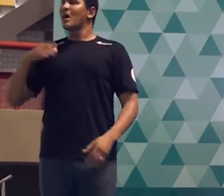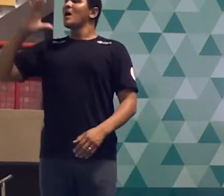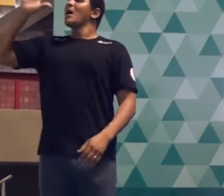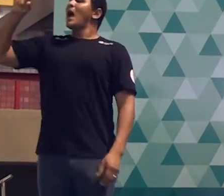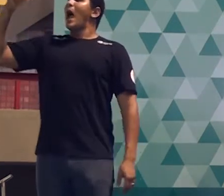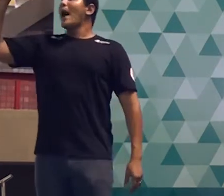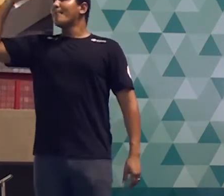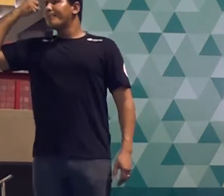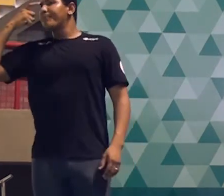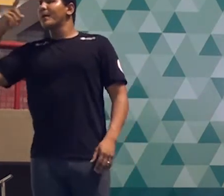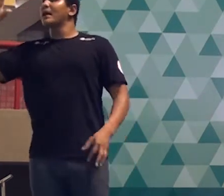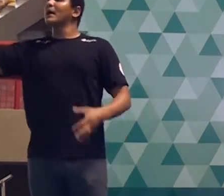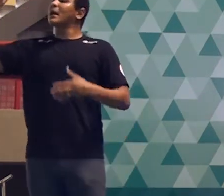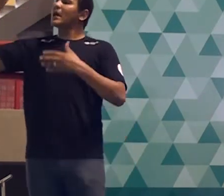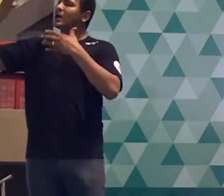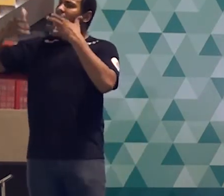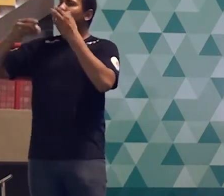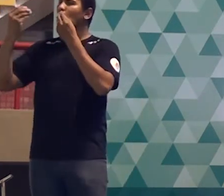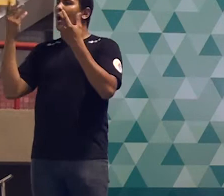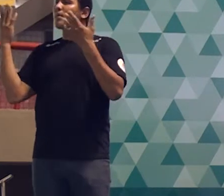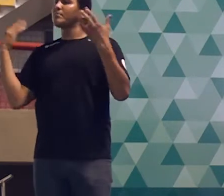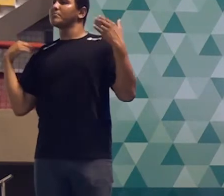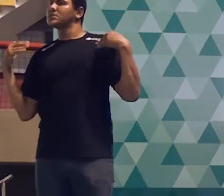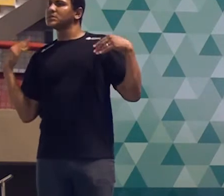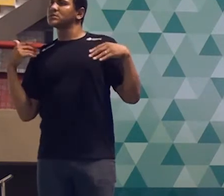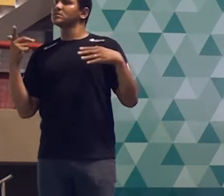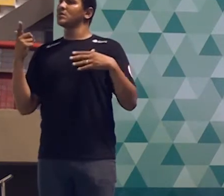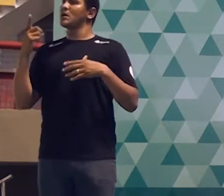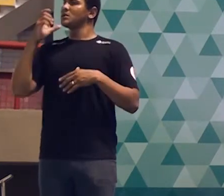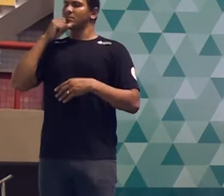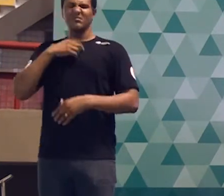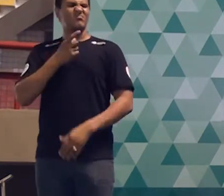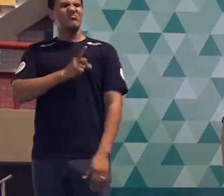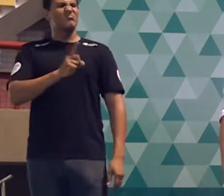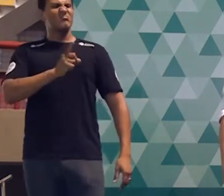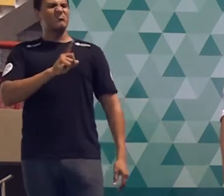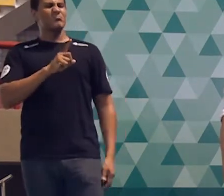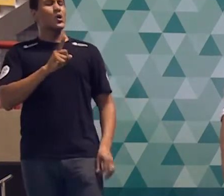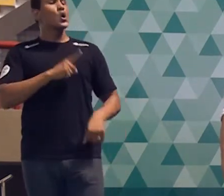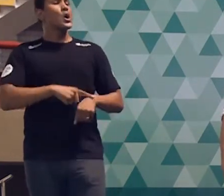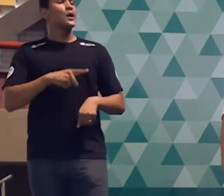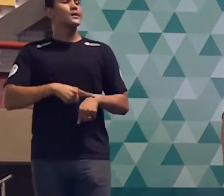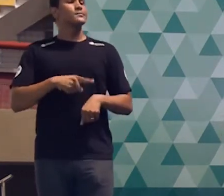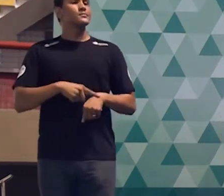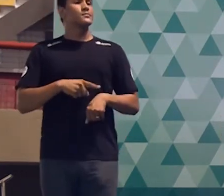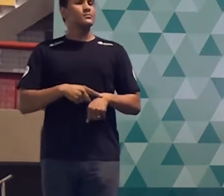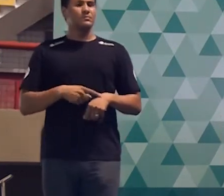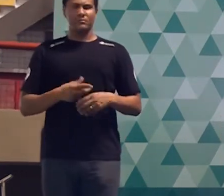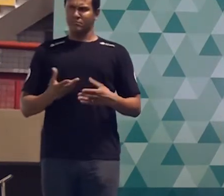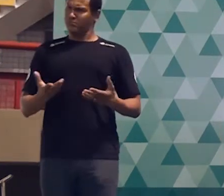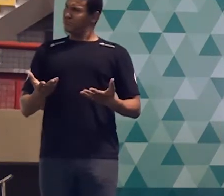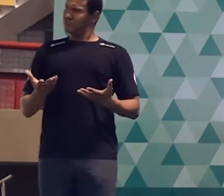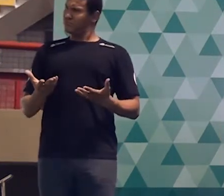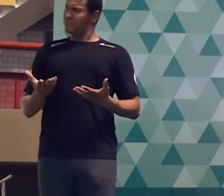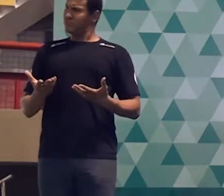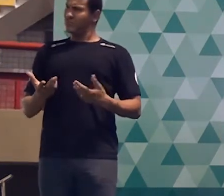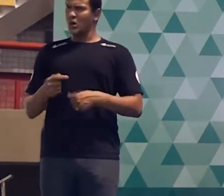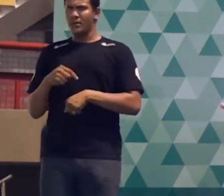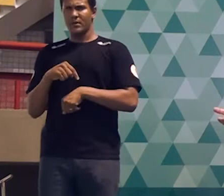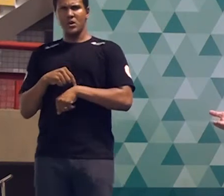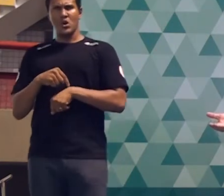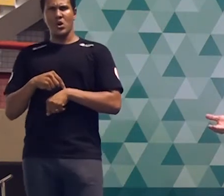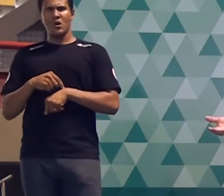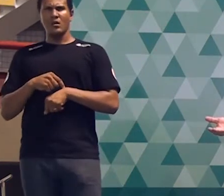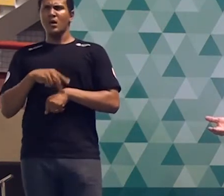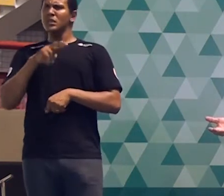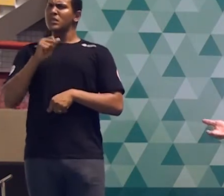estava pensando em a gente sair no final de semana, ela disse, não, nós vamos que horas? Ora, se nós vamos que horas, para